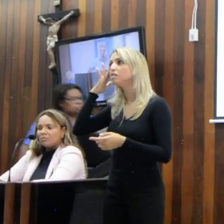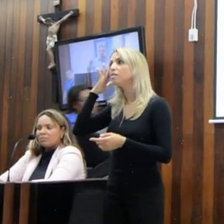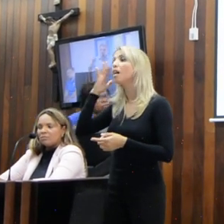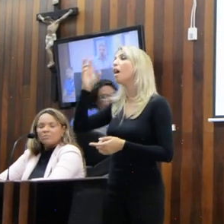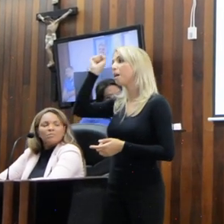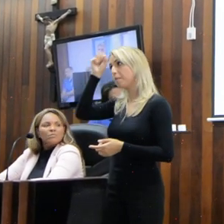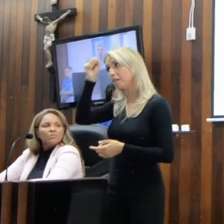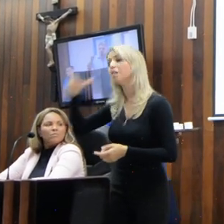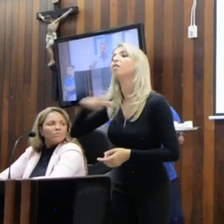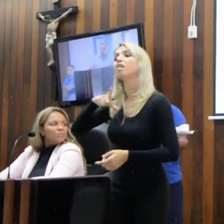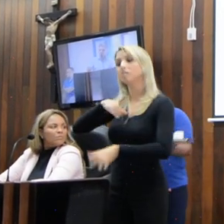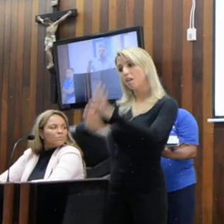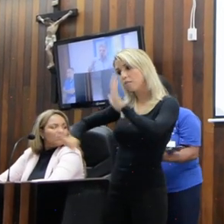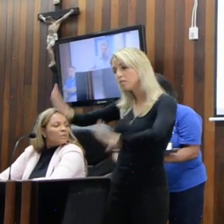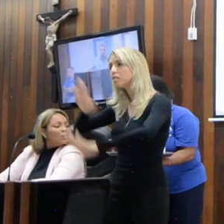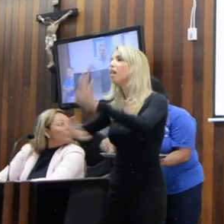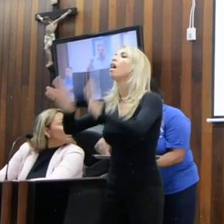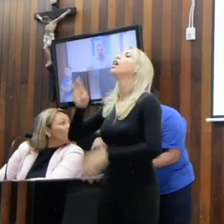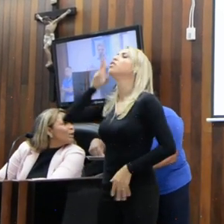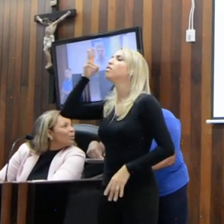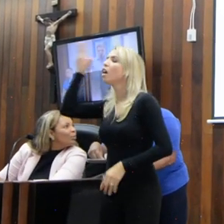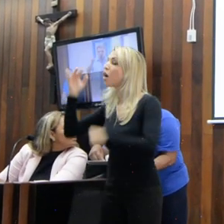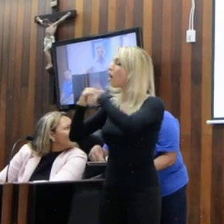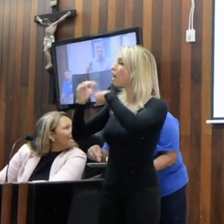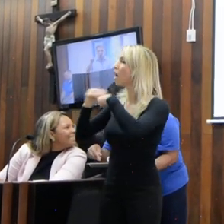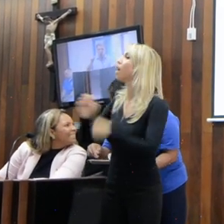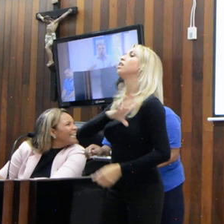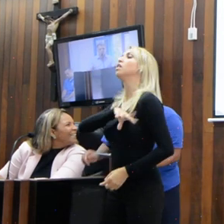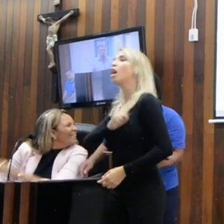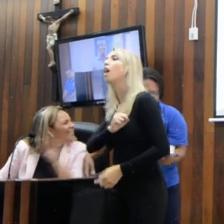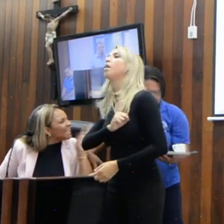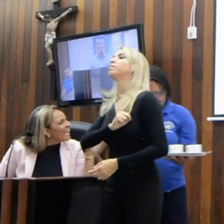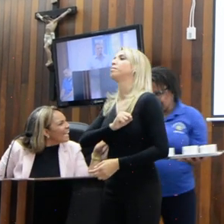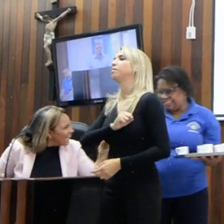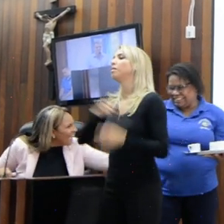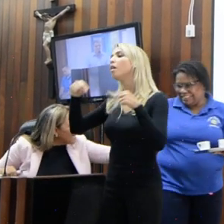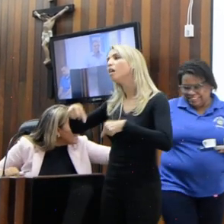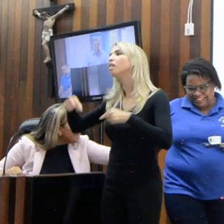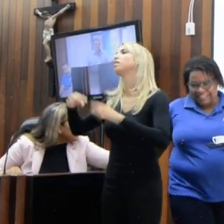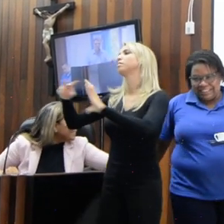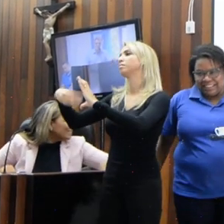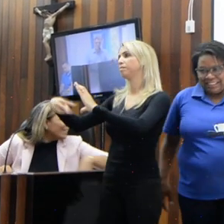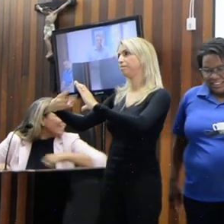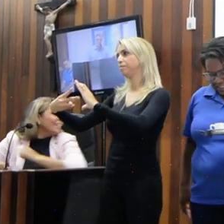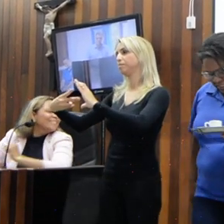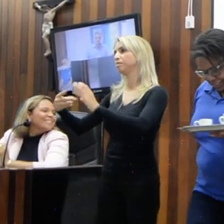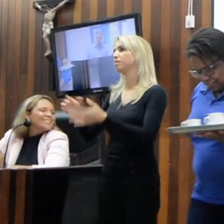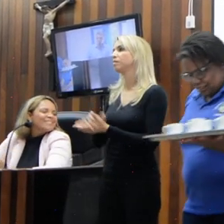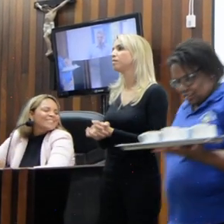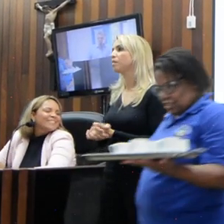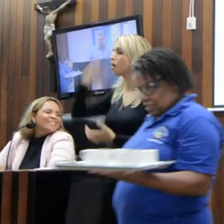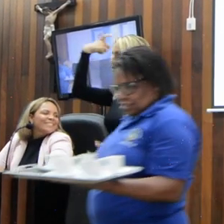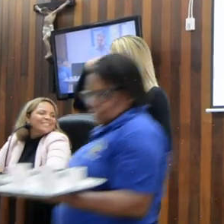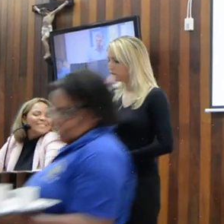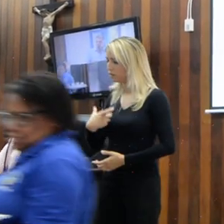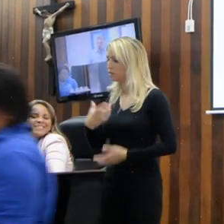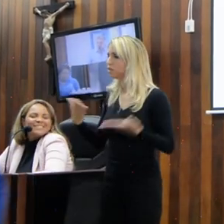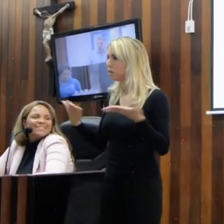ele o cuidado, o valor, o amor, o carinho e o zelo pela instituição. Então quero aqui, senhor